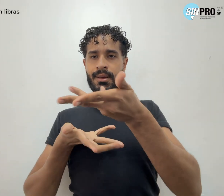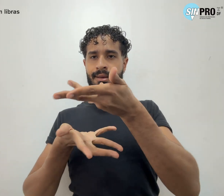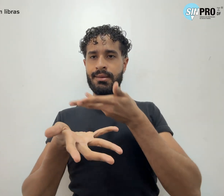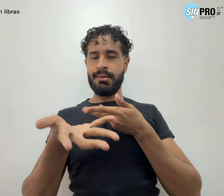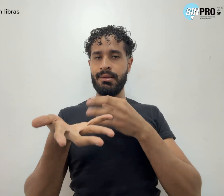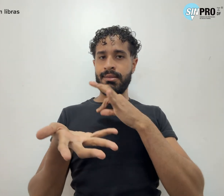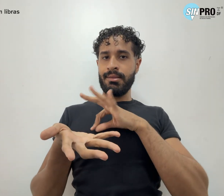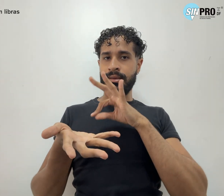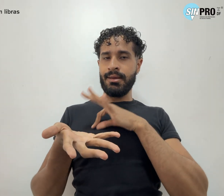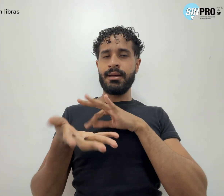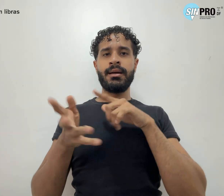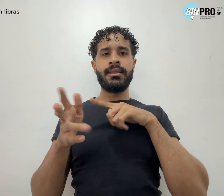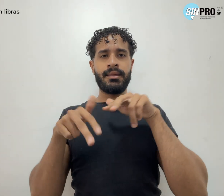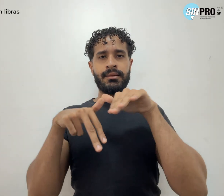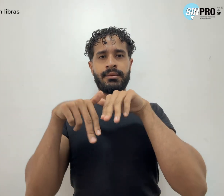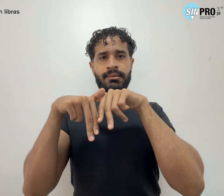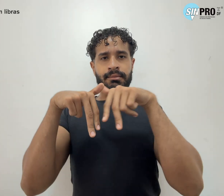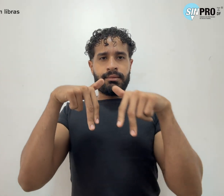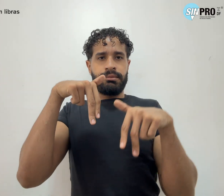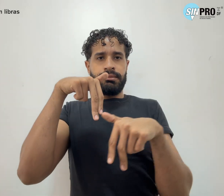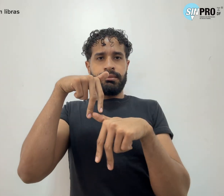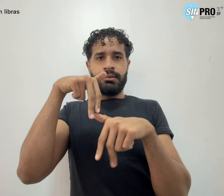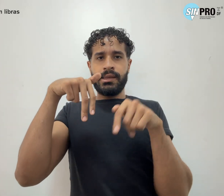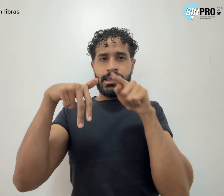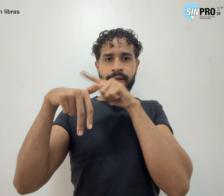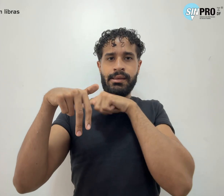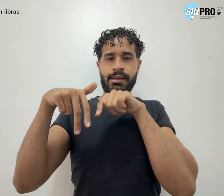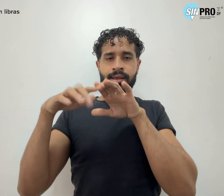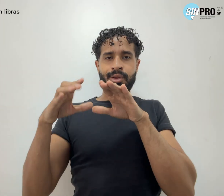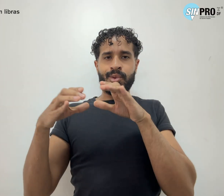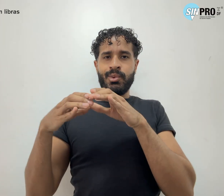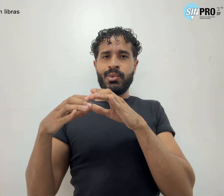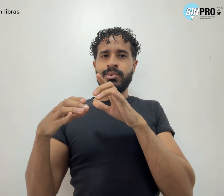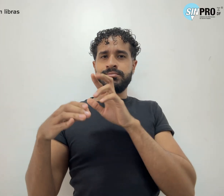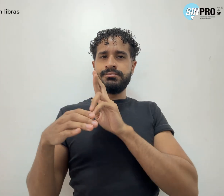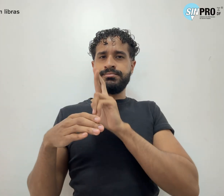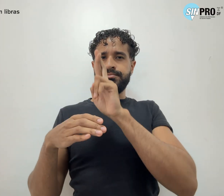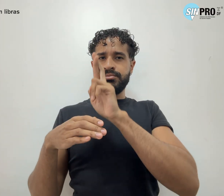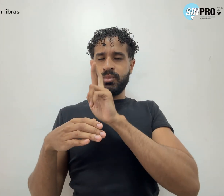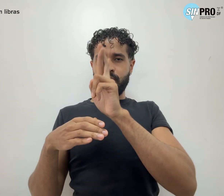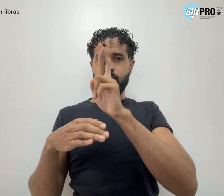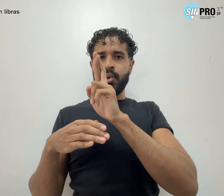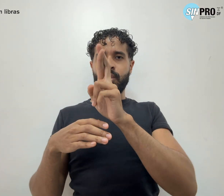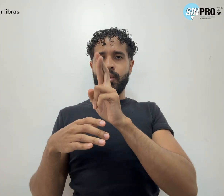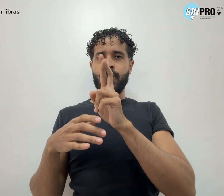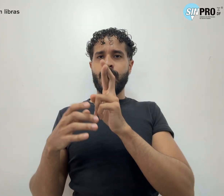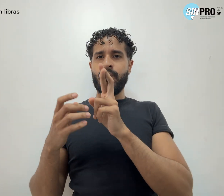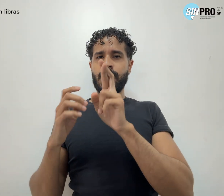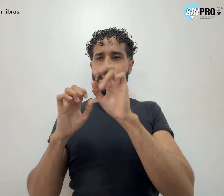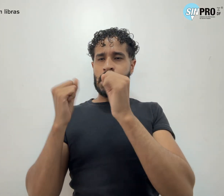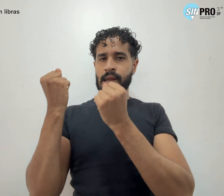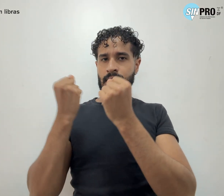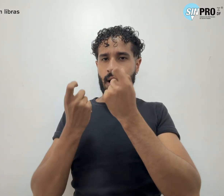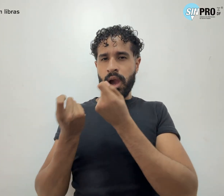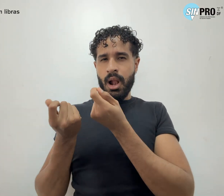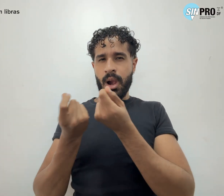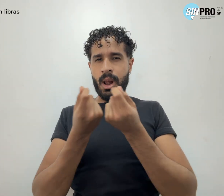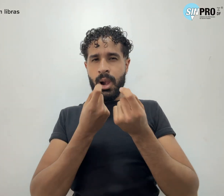está subordinado quem detém os meios de produção e controla o capital, e que